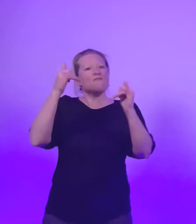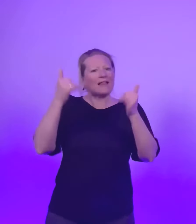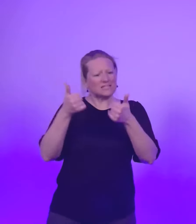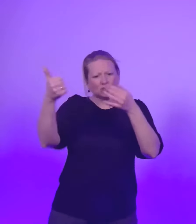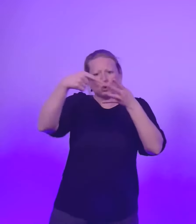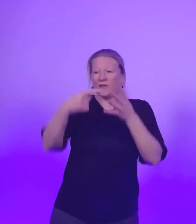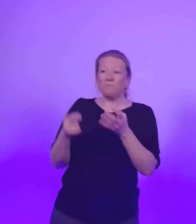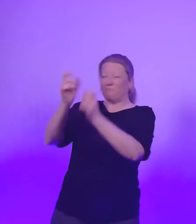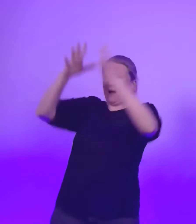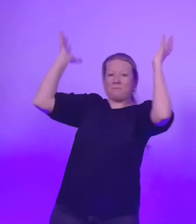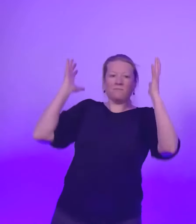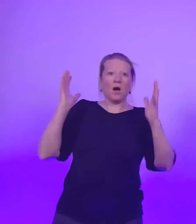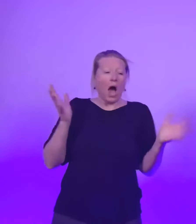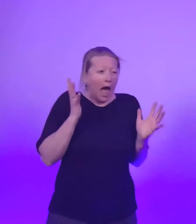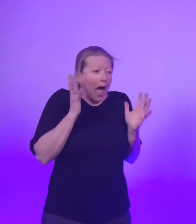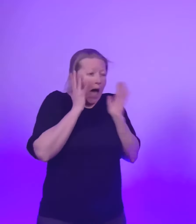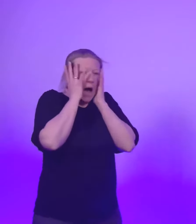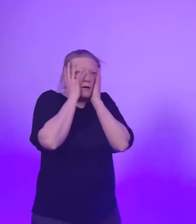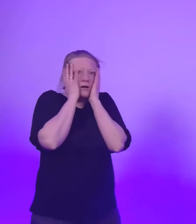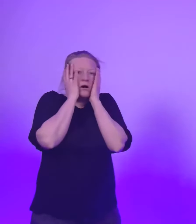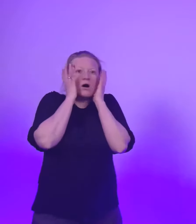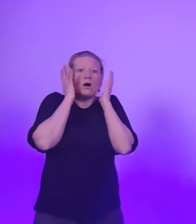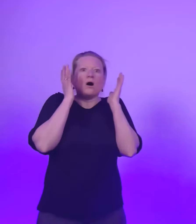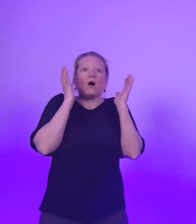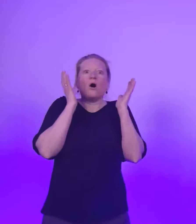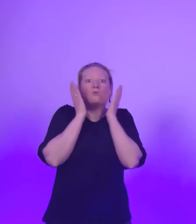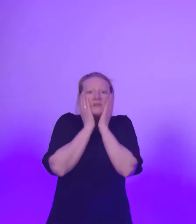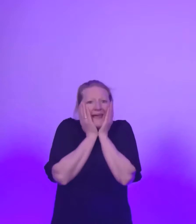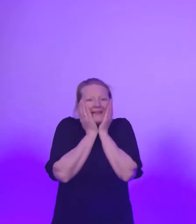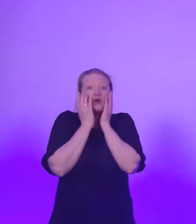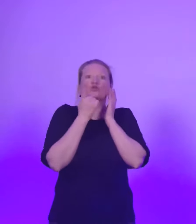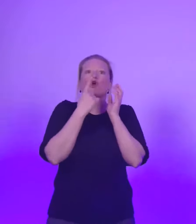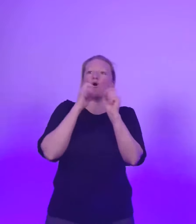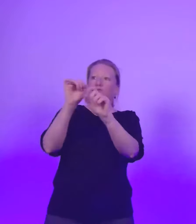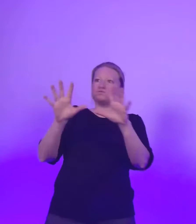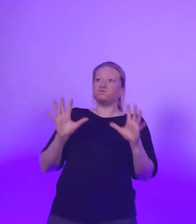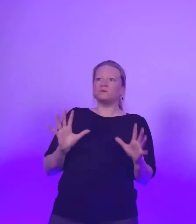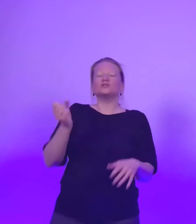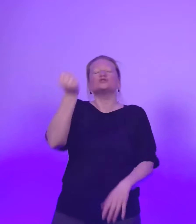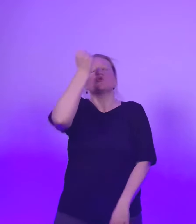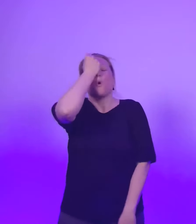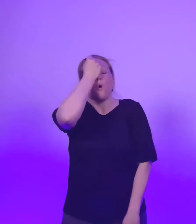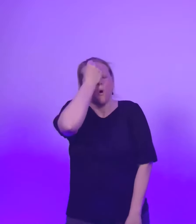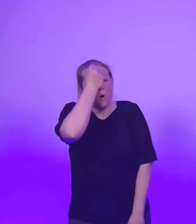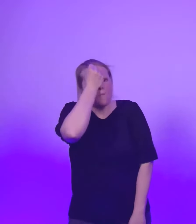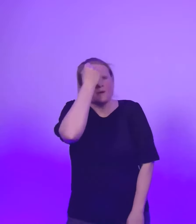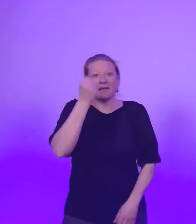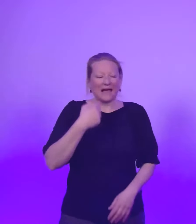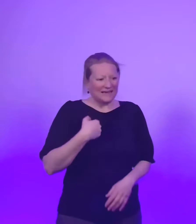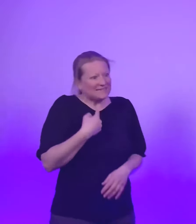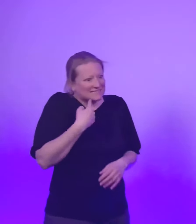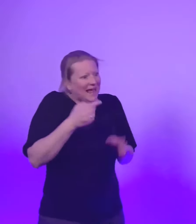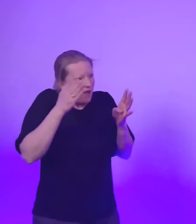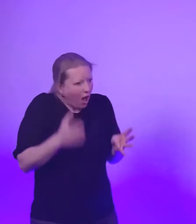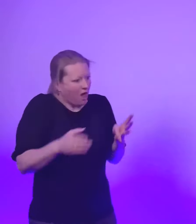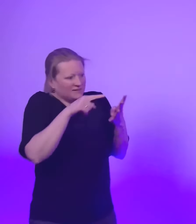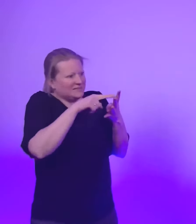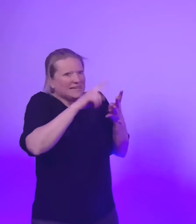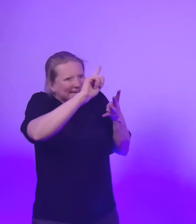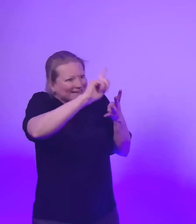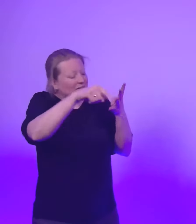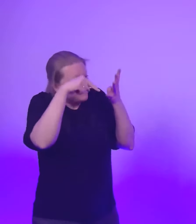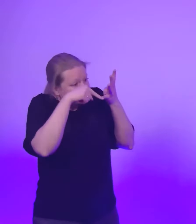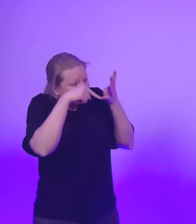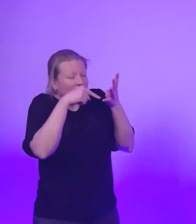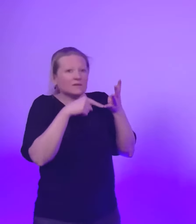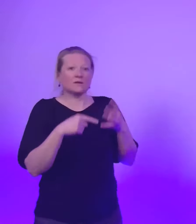Nee. Ja! Ja! Oh nee, het is rood. Wat stom. Ik zei het toch, Olly. Ja.